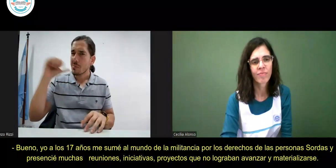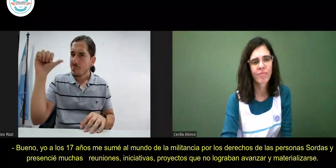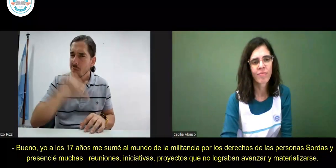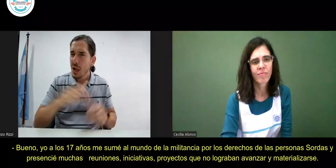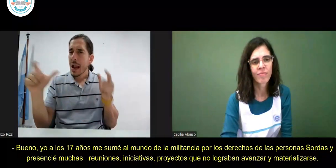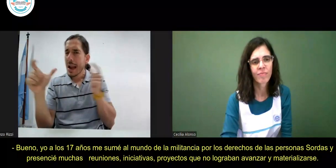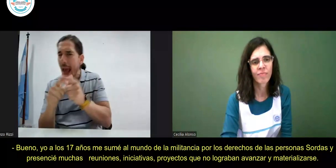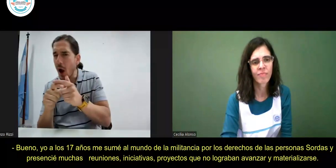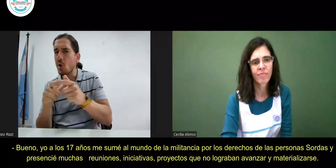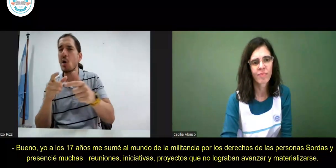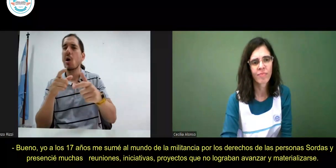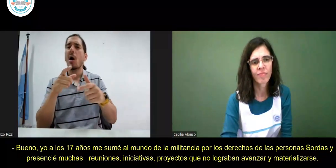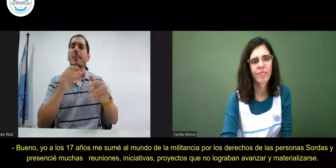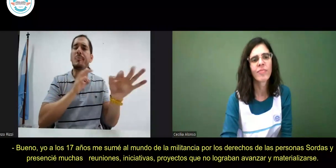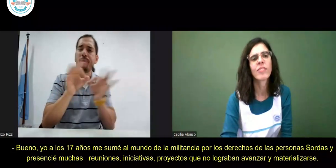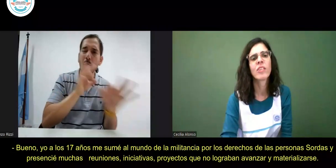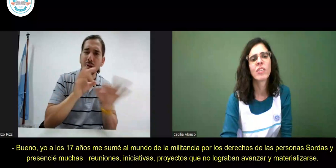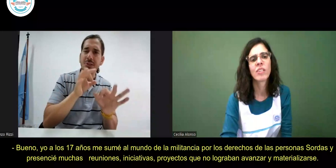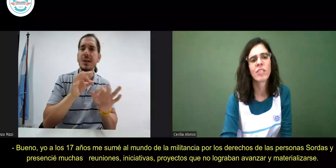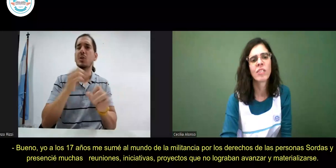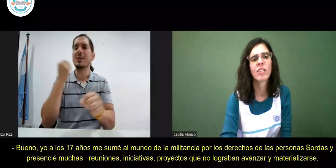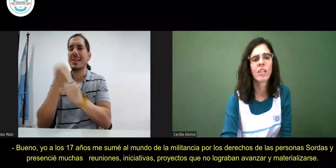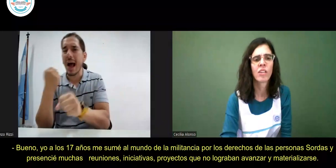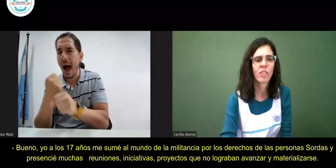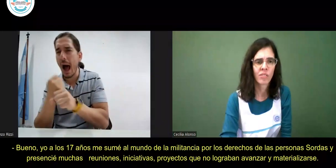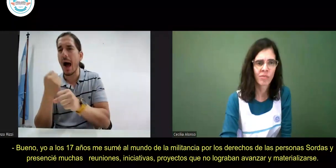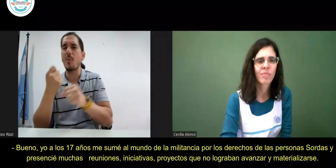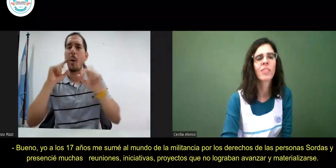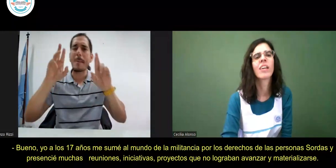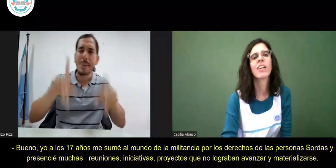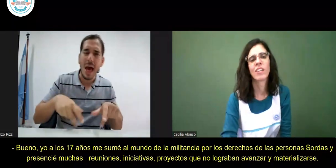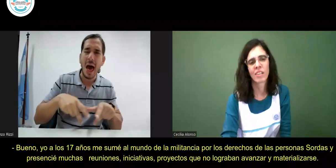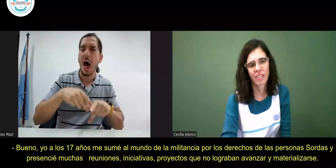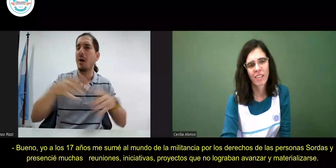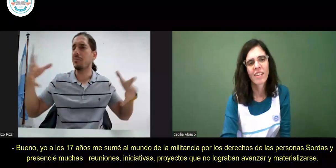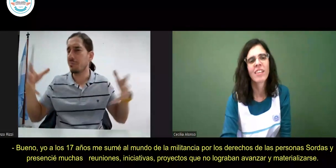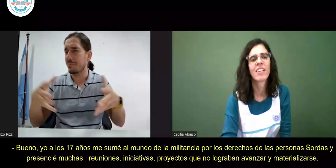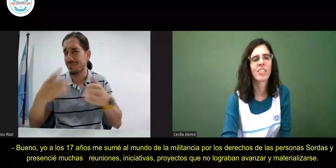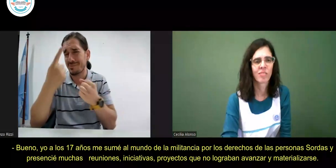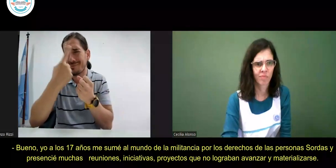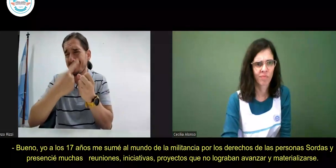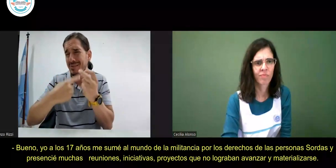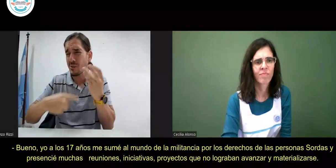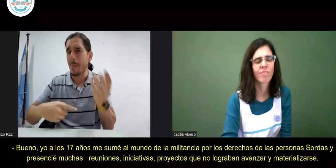muchas reuniones, iniciativas, proyectos que no lograban avanzar y materializarse.